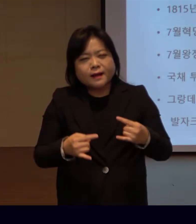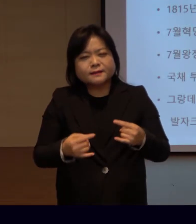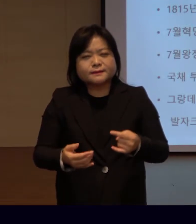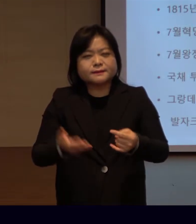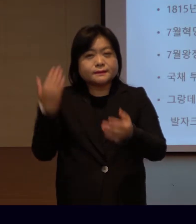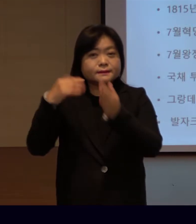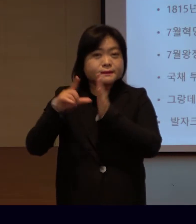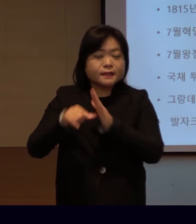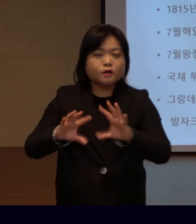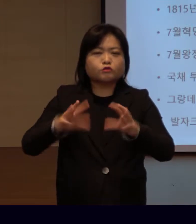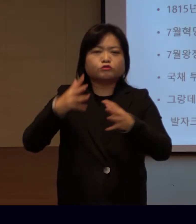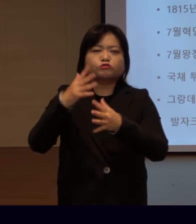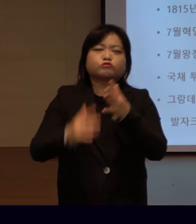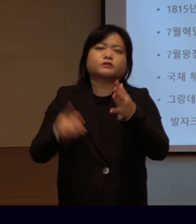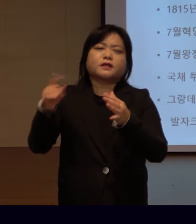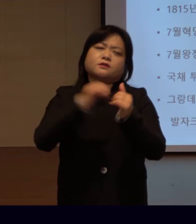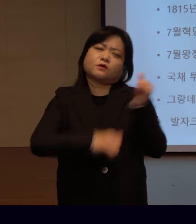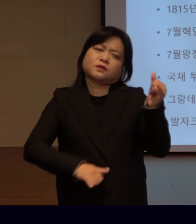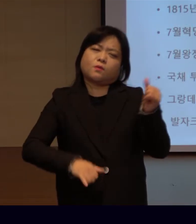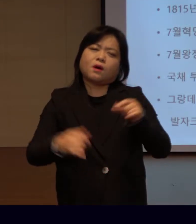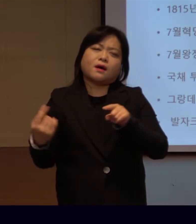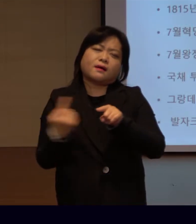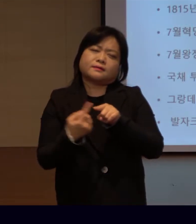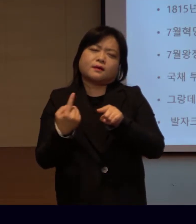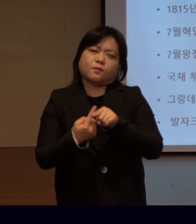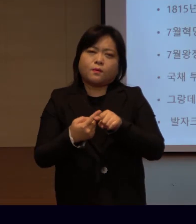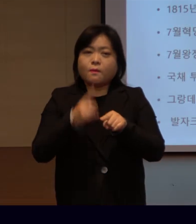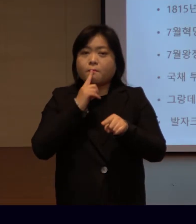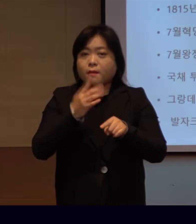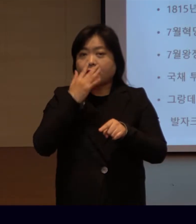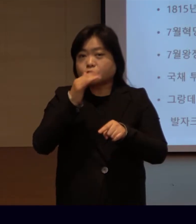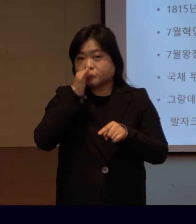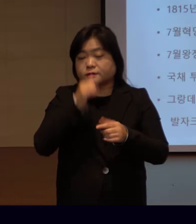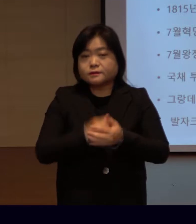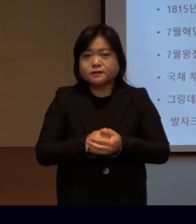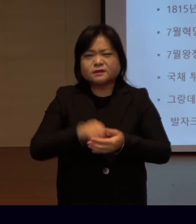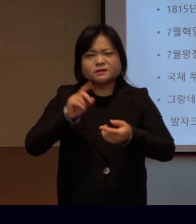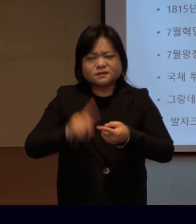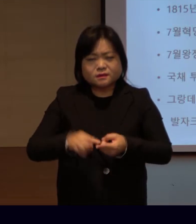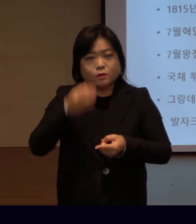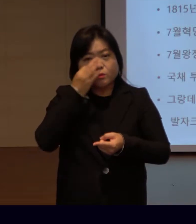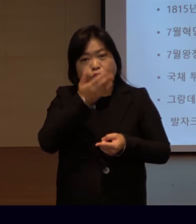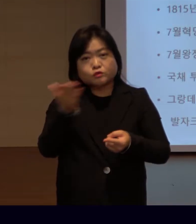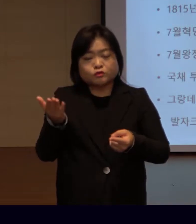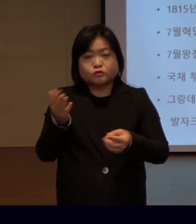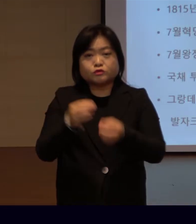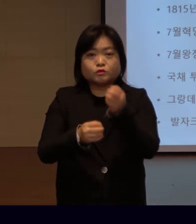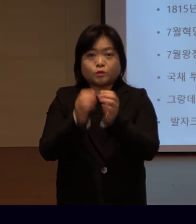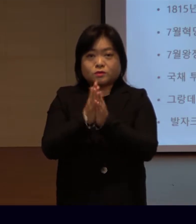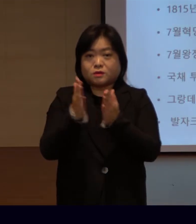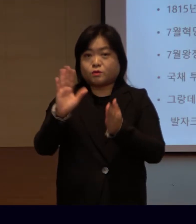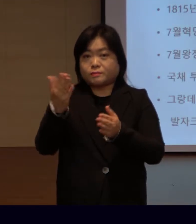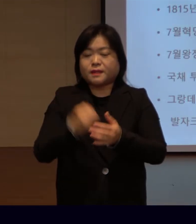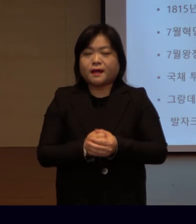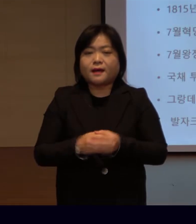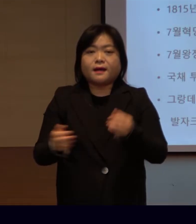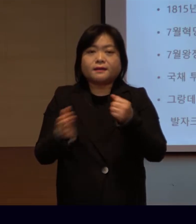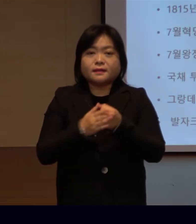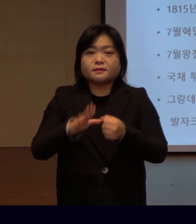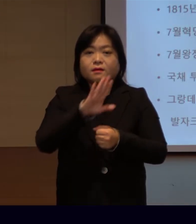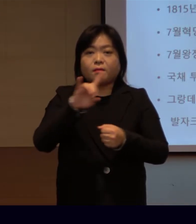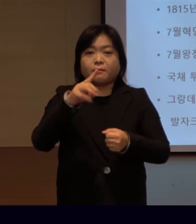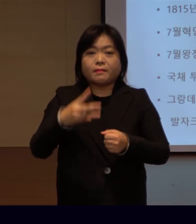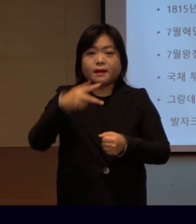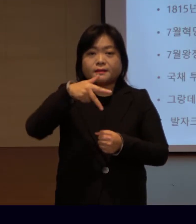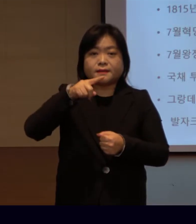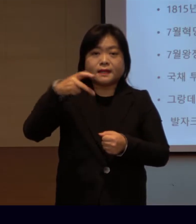당시 국채의 역사라고나 할까요? 이런 거를 그대로 보여주는 거라고 저는 생각합니다. 이렇게 바자크는